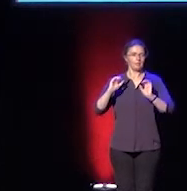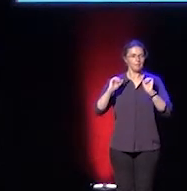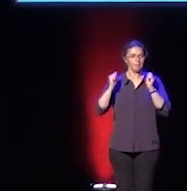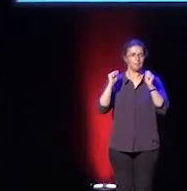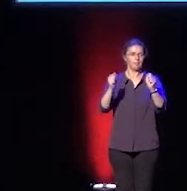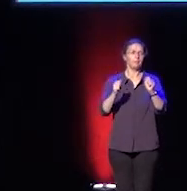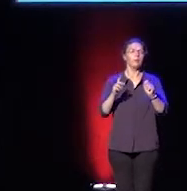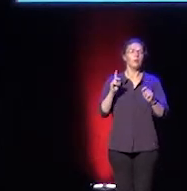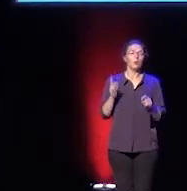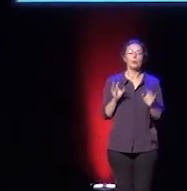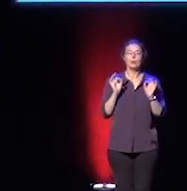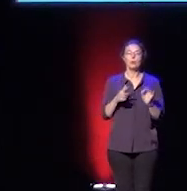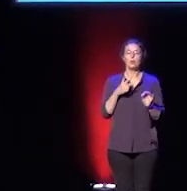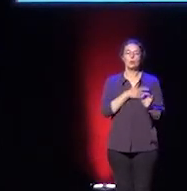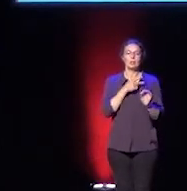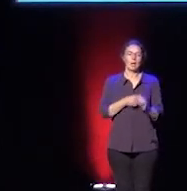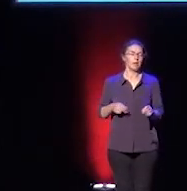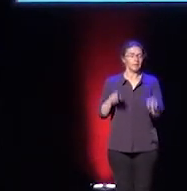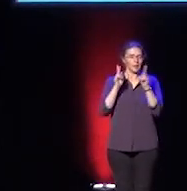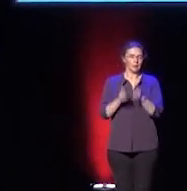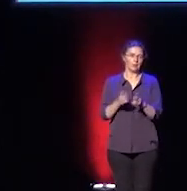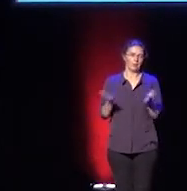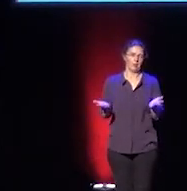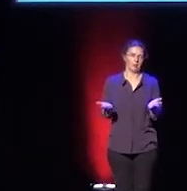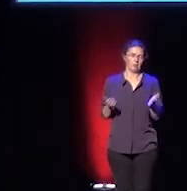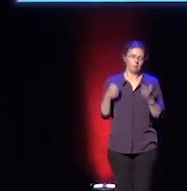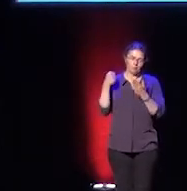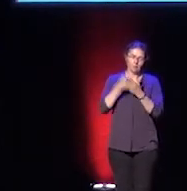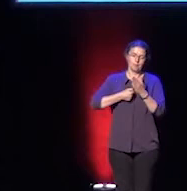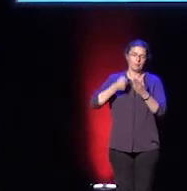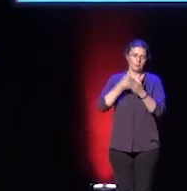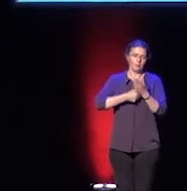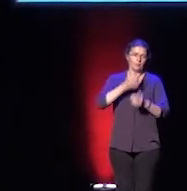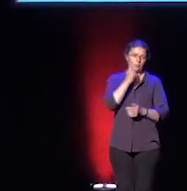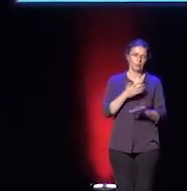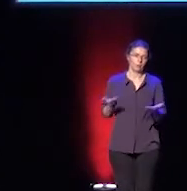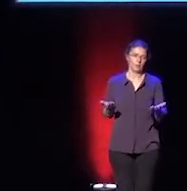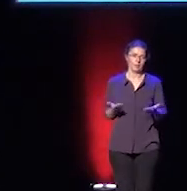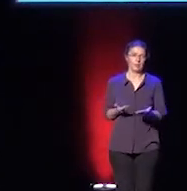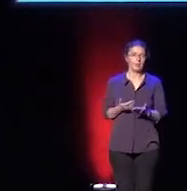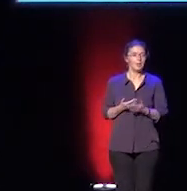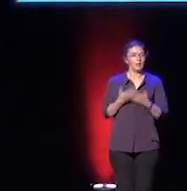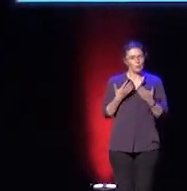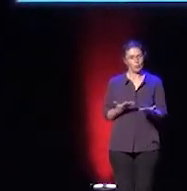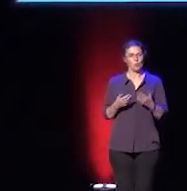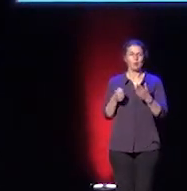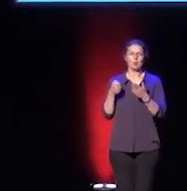einzusetzen und für soziale Gerechtigkeit zu kämpfen. Und das